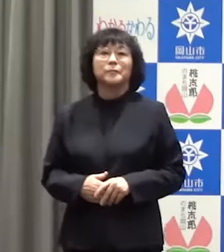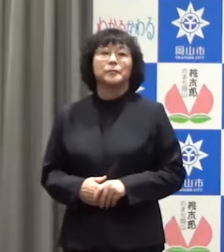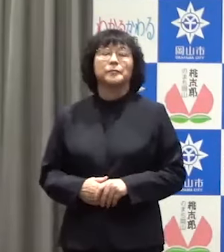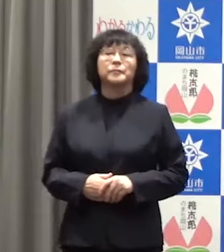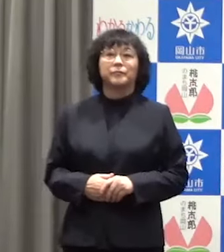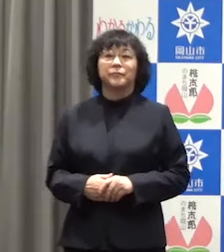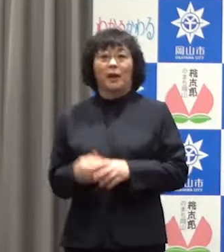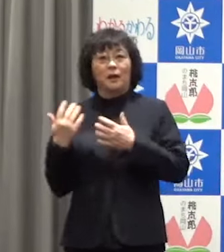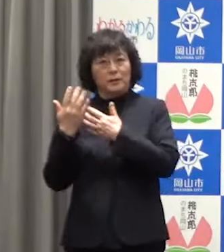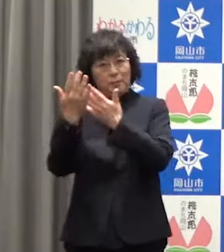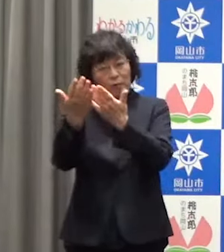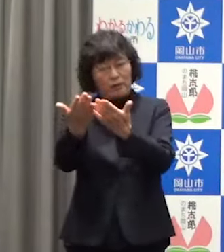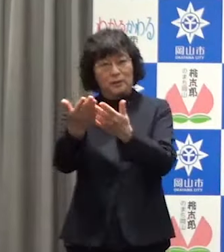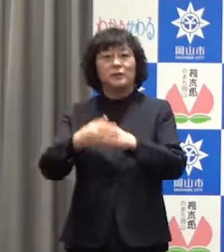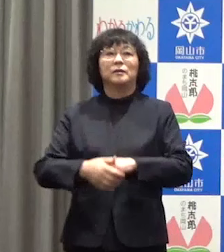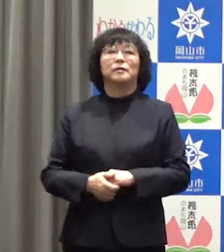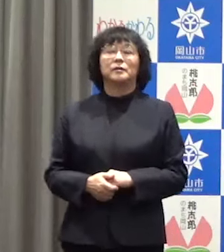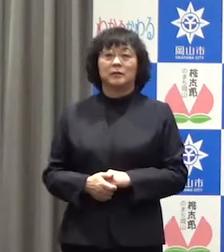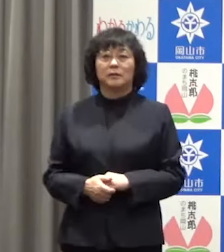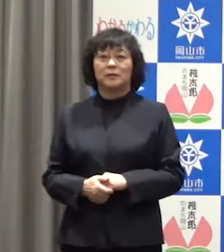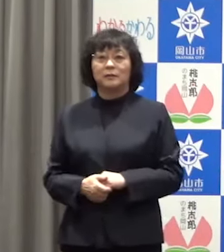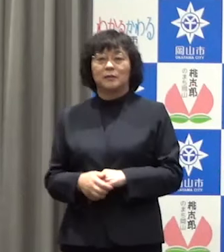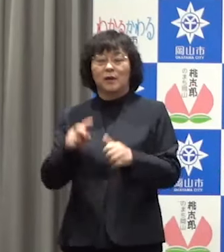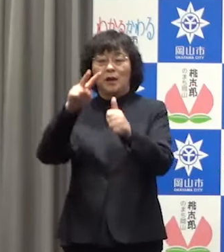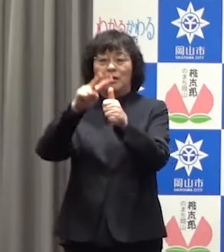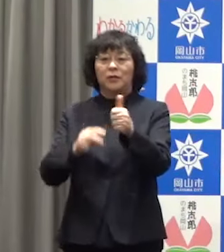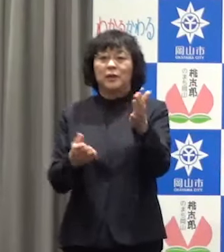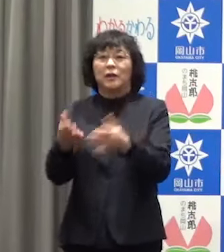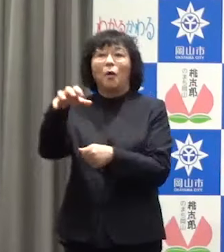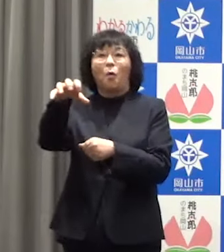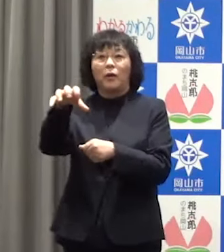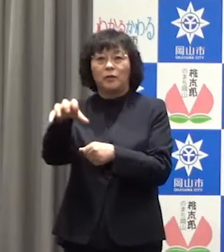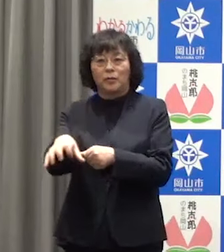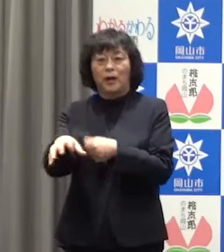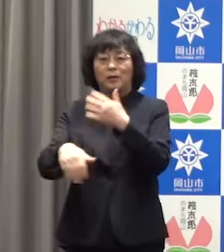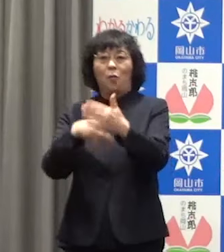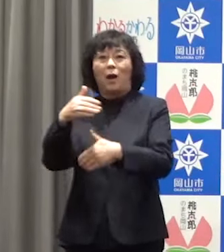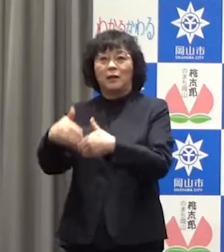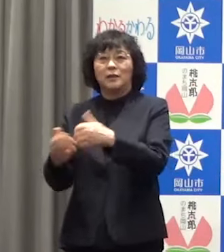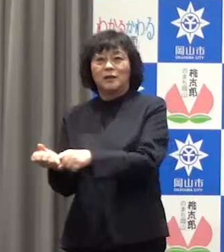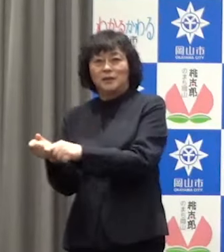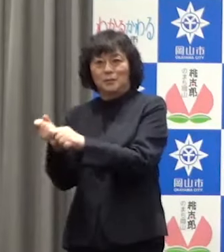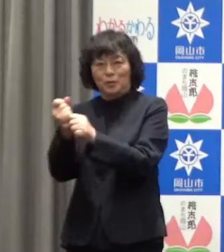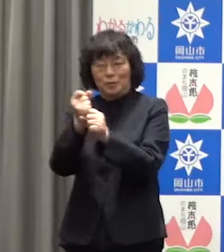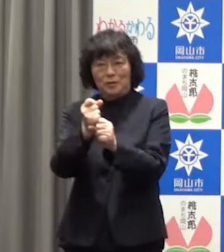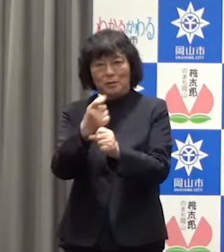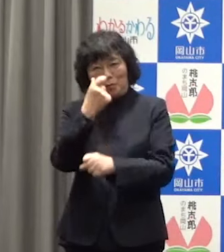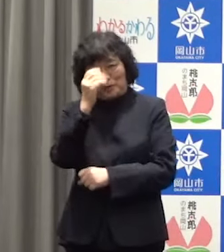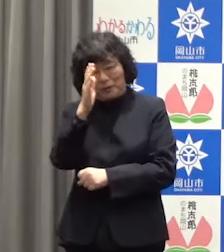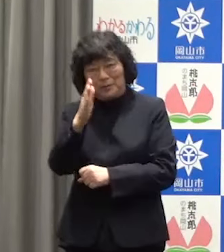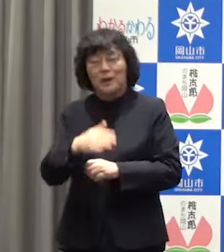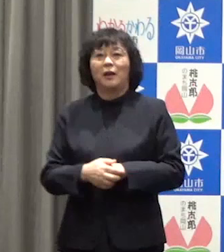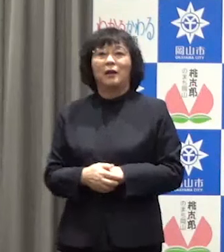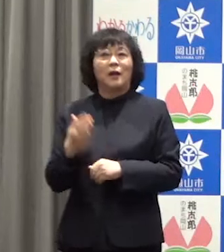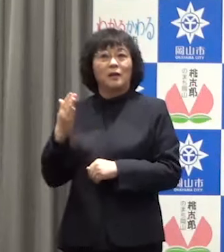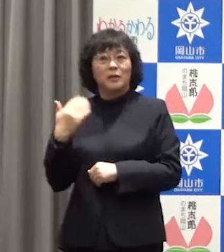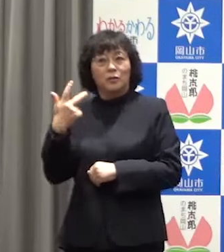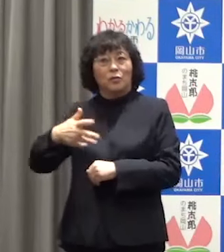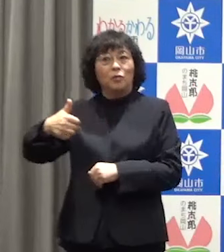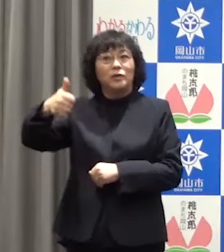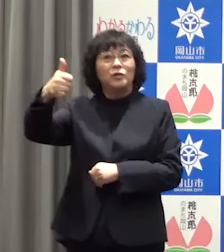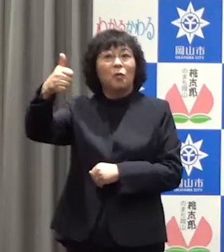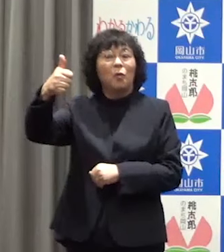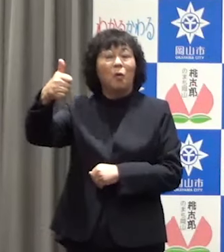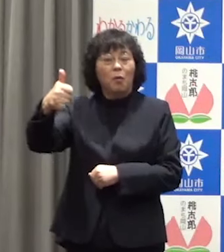山陽新聞の安田と申します。ちょっとあの認可保育園の会見に、はい、あの戻って申し訳ないんですけれども、あの先ほど市長あの回答の中